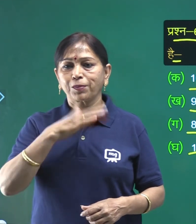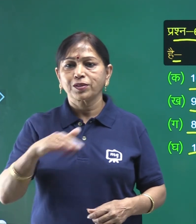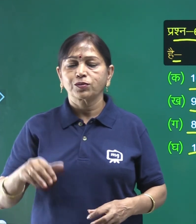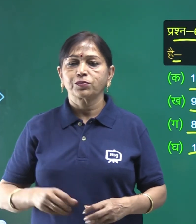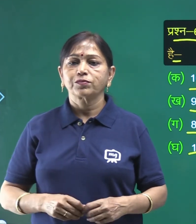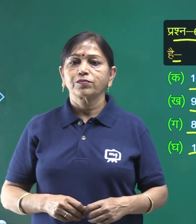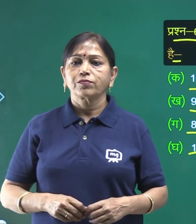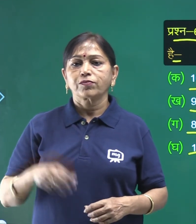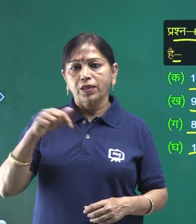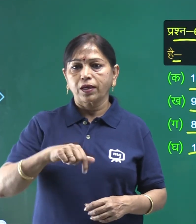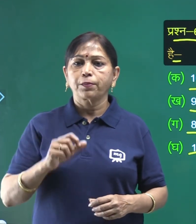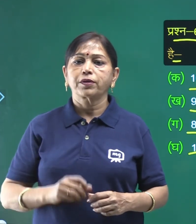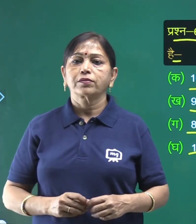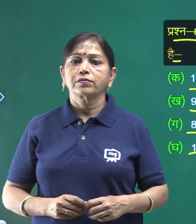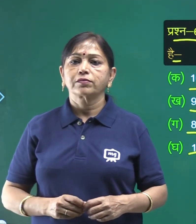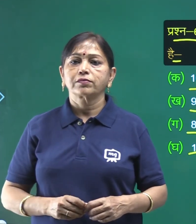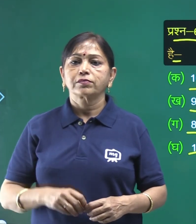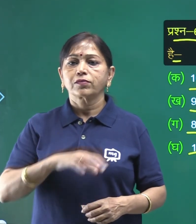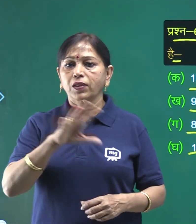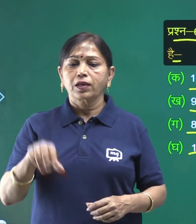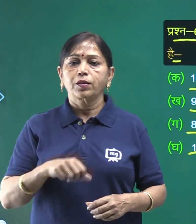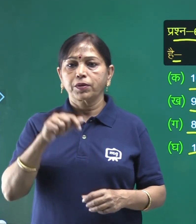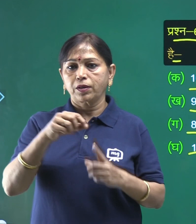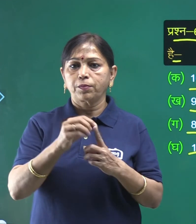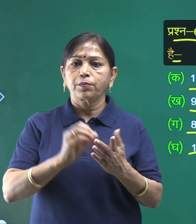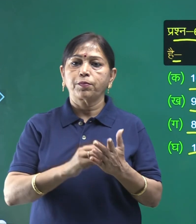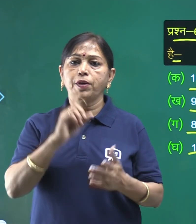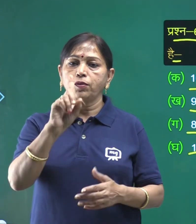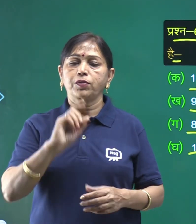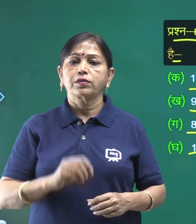बच्चों, यहाँ पर हमारा ये भाग